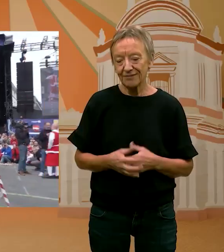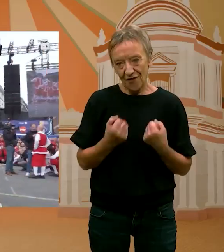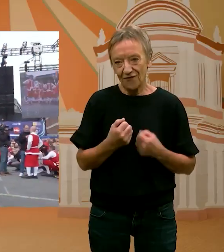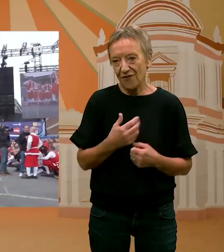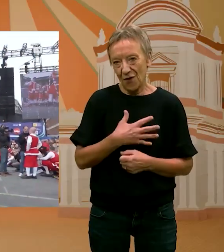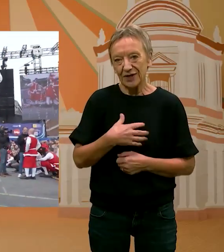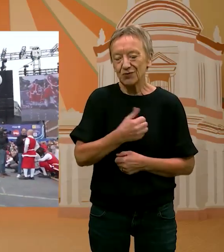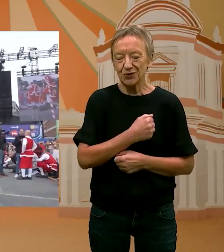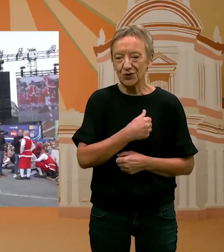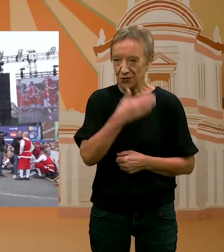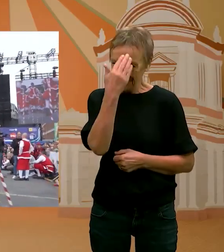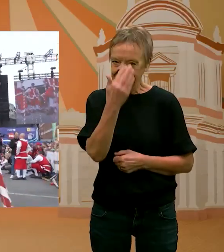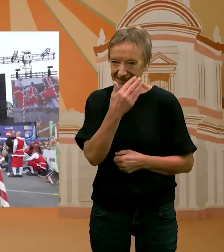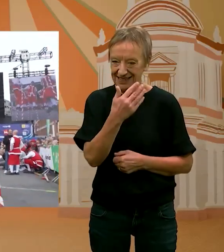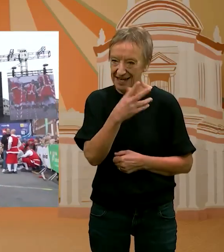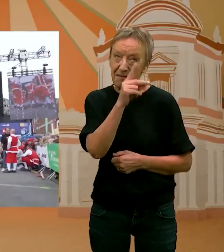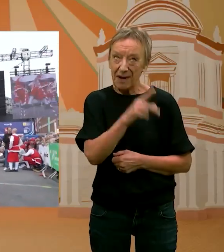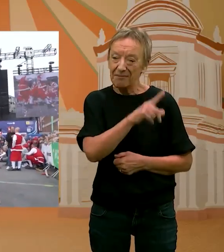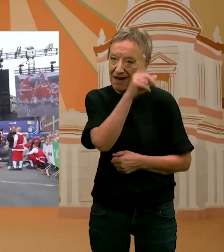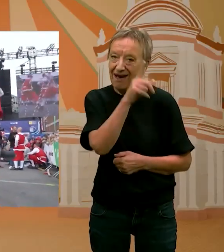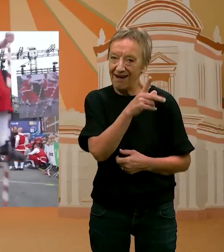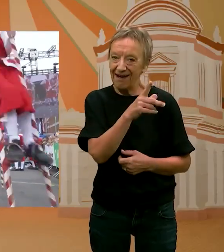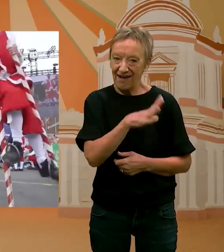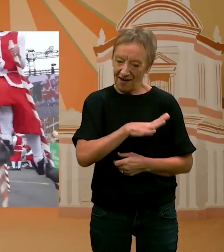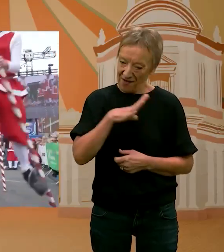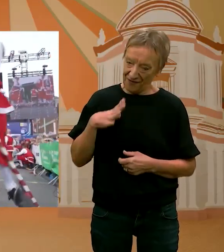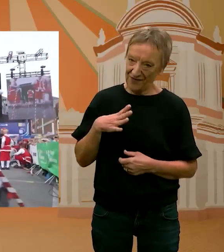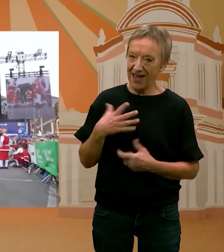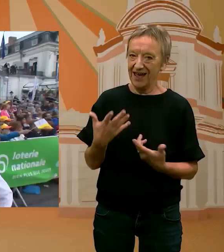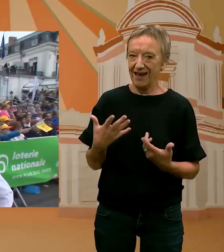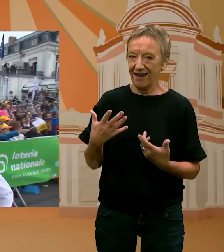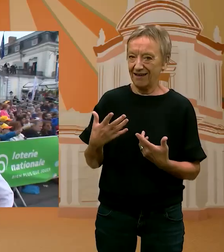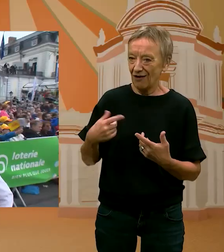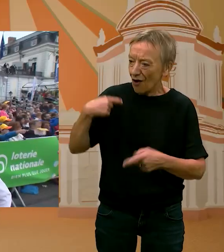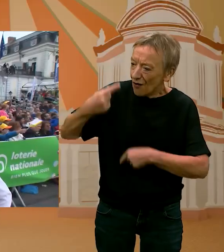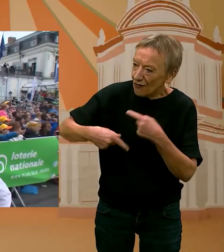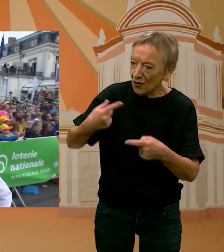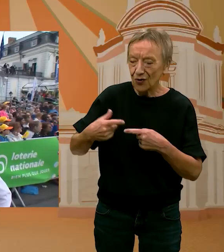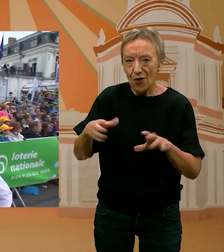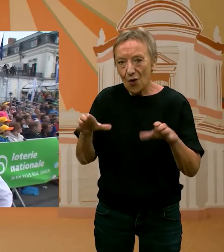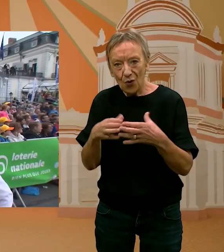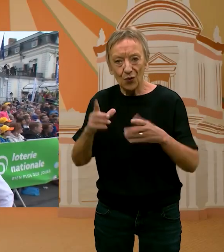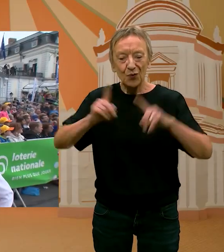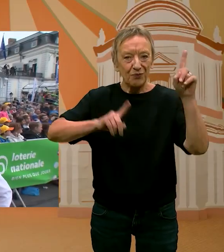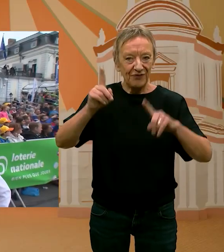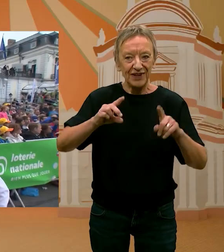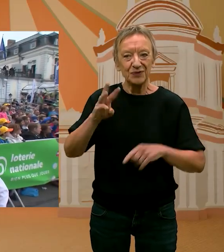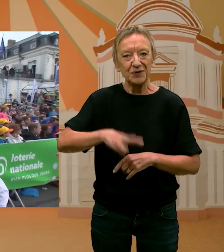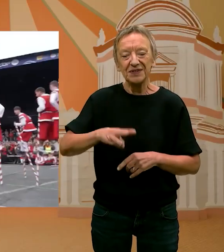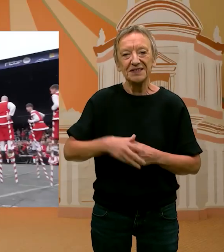fier. Pas de moi, des échasseurs, du groupe, du folklore, des fêtes de Wallonie. Et il est fier de